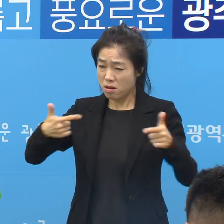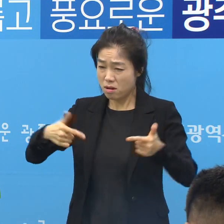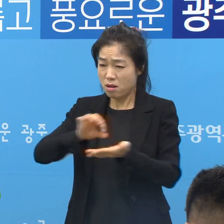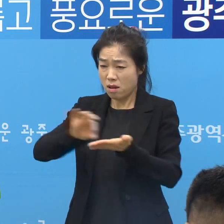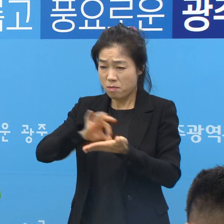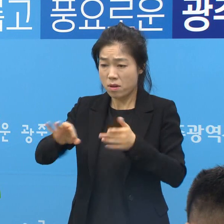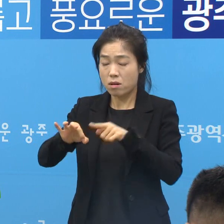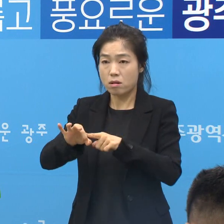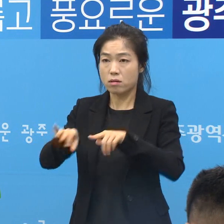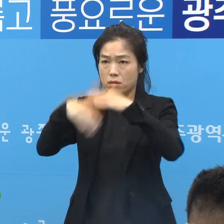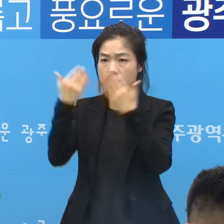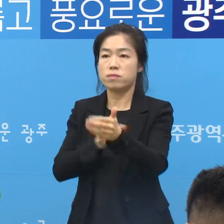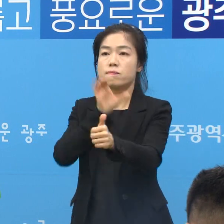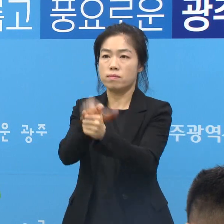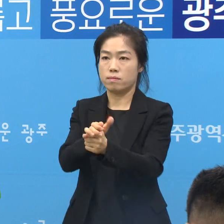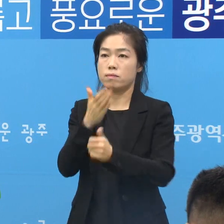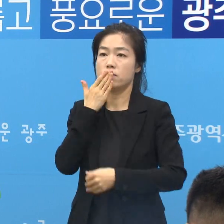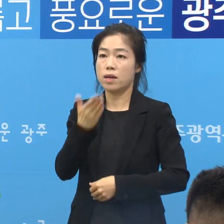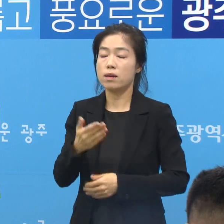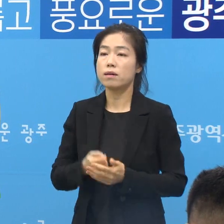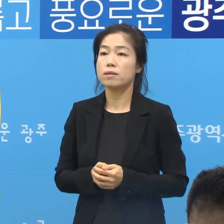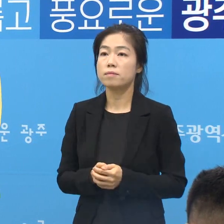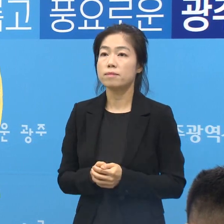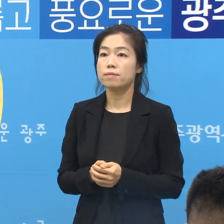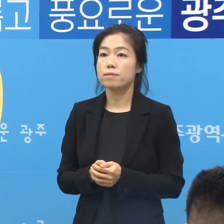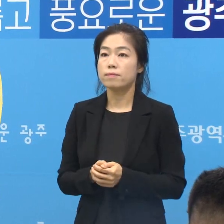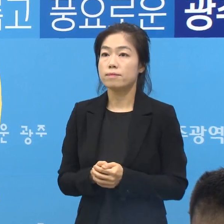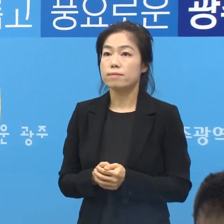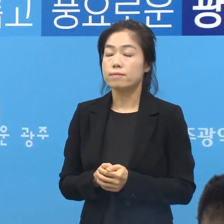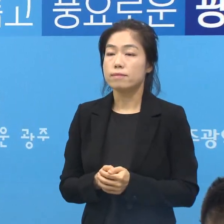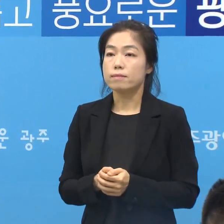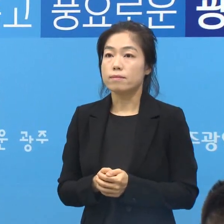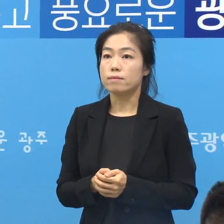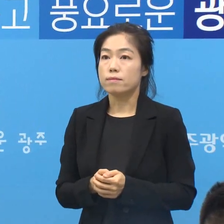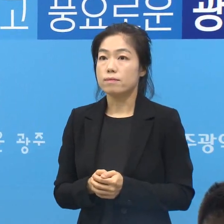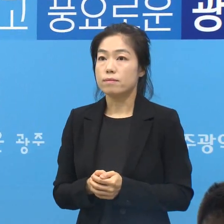비용을 부담시킬 수 있습니다.